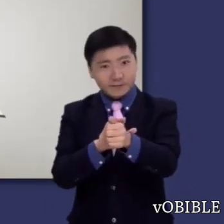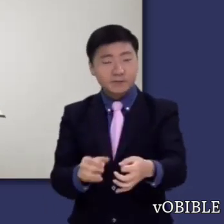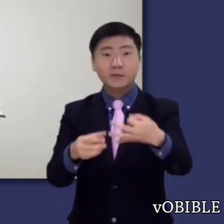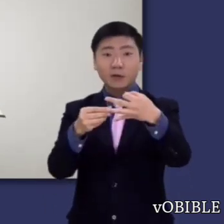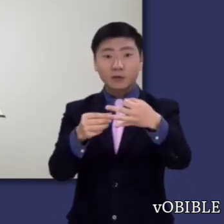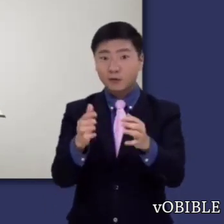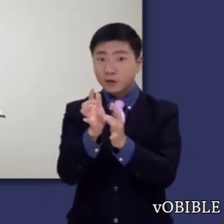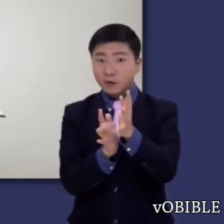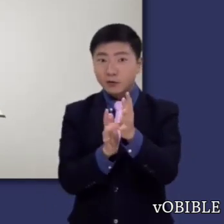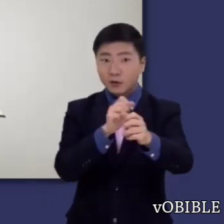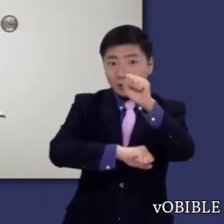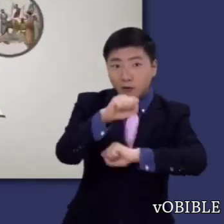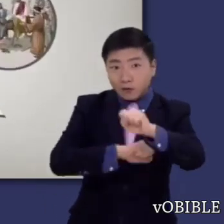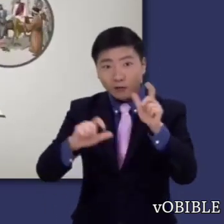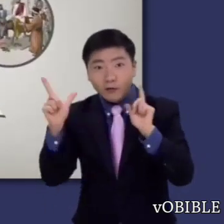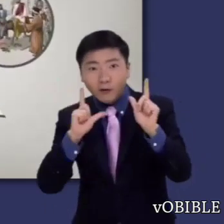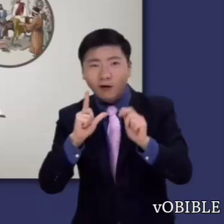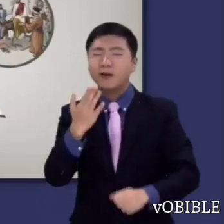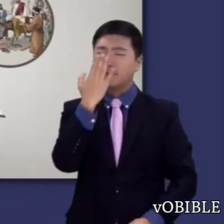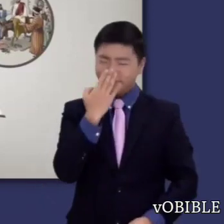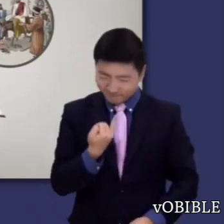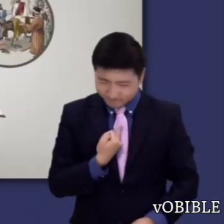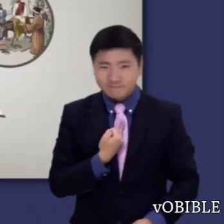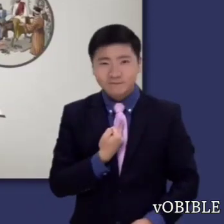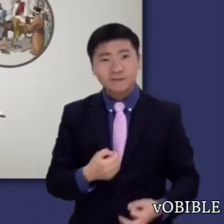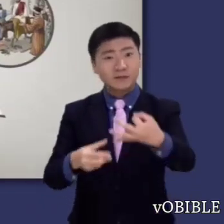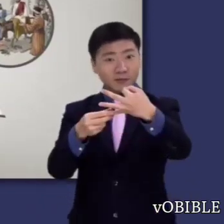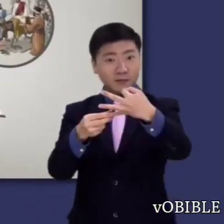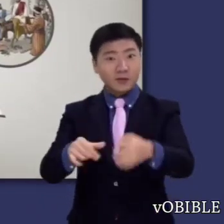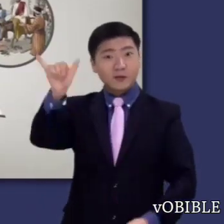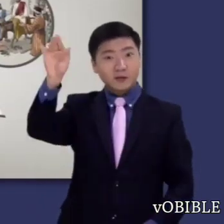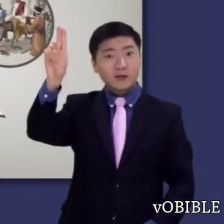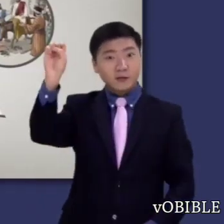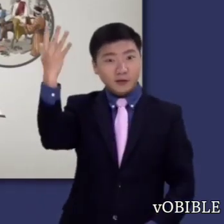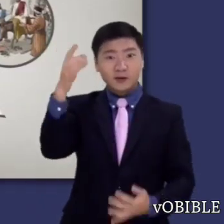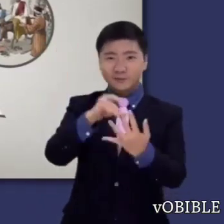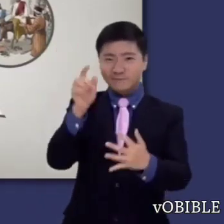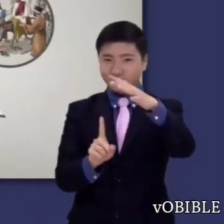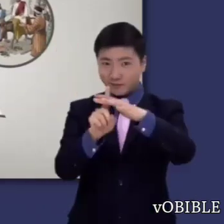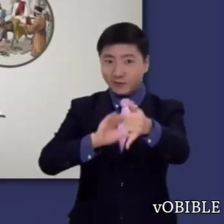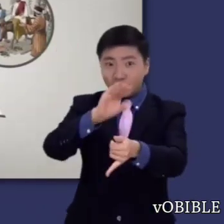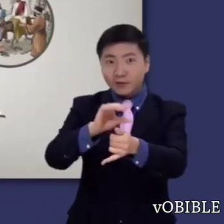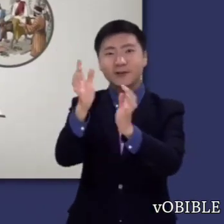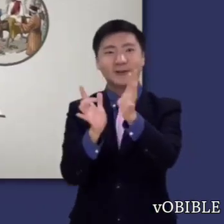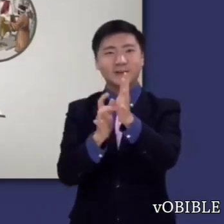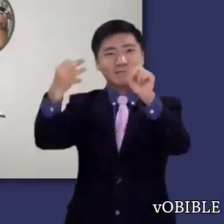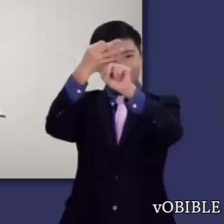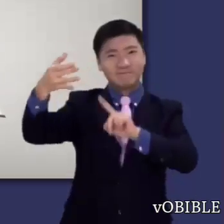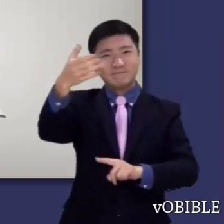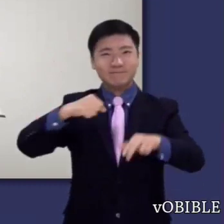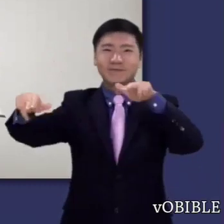他多么的谦卑。什么证据显示耶稣就是弥赛亚，是上帝王国的君